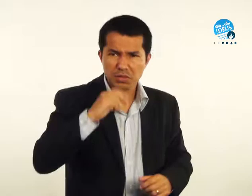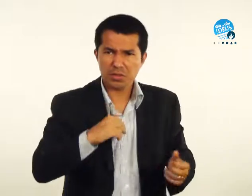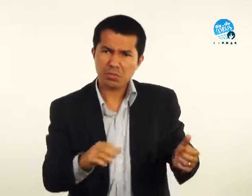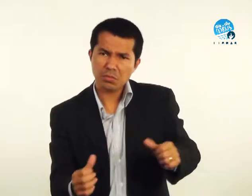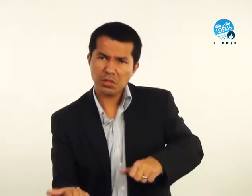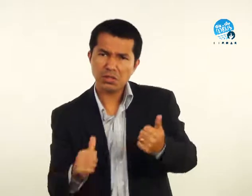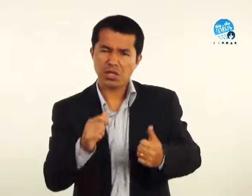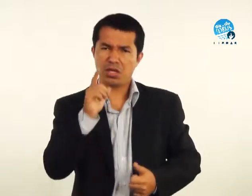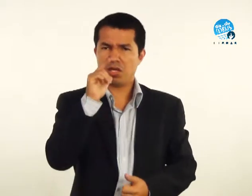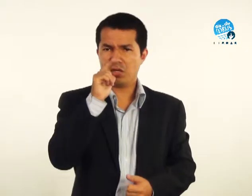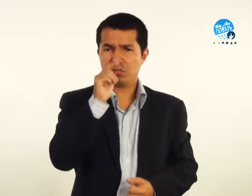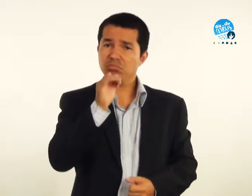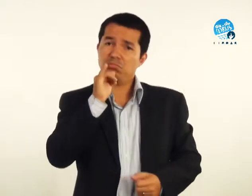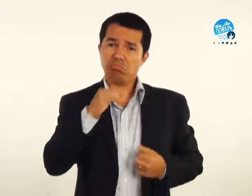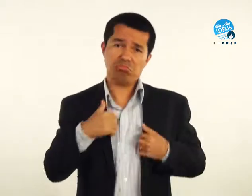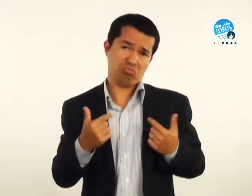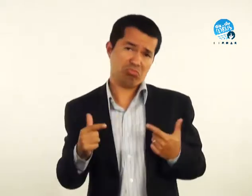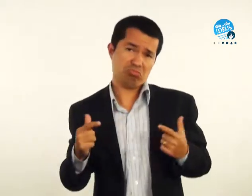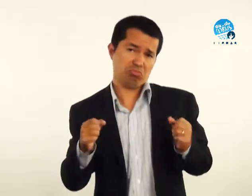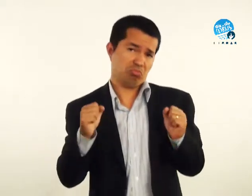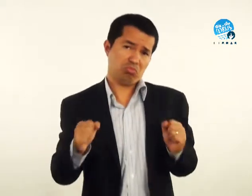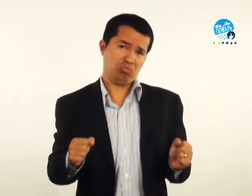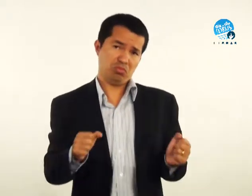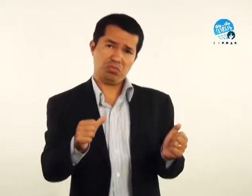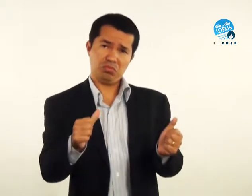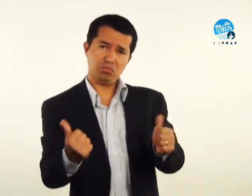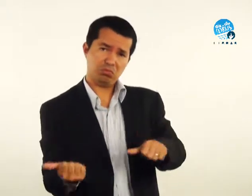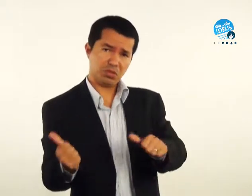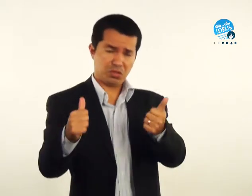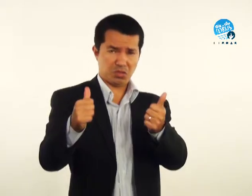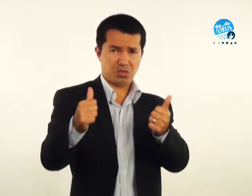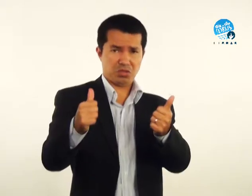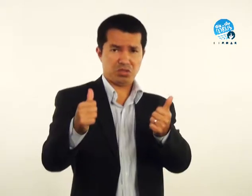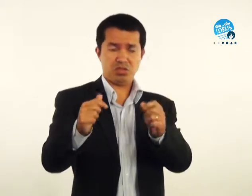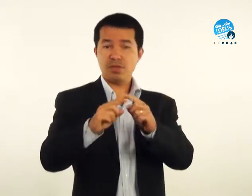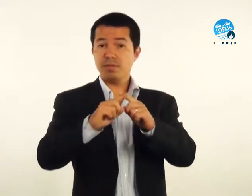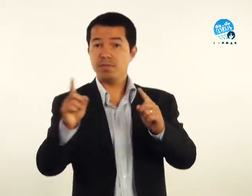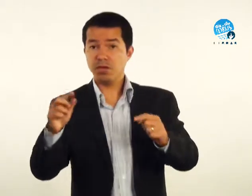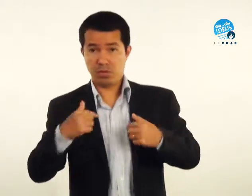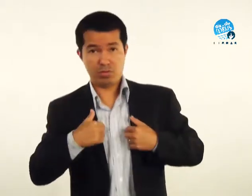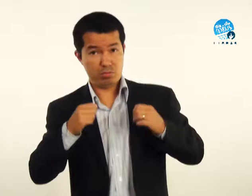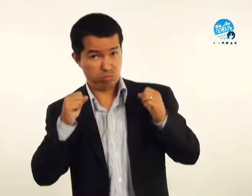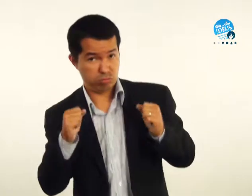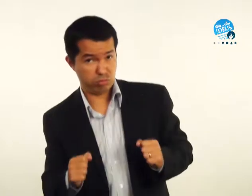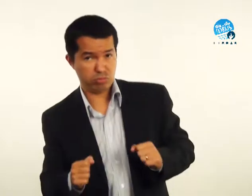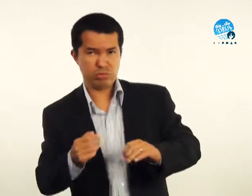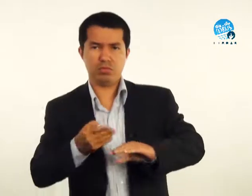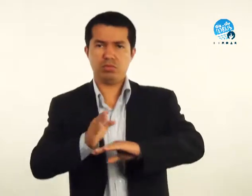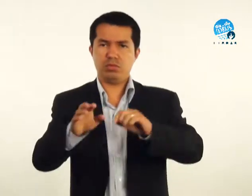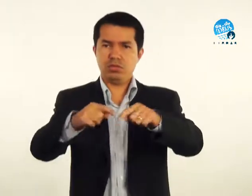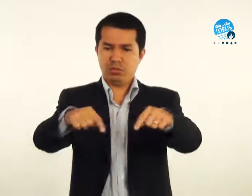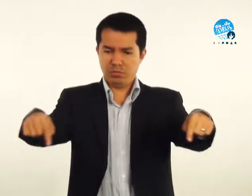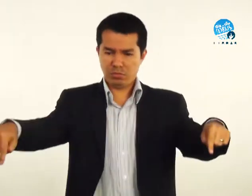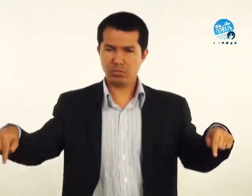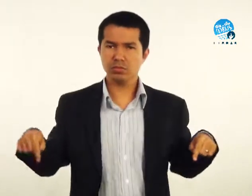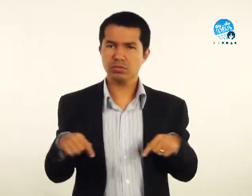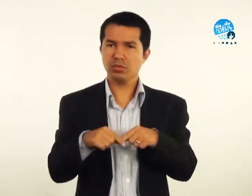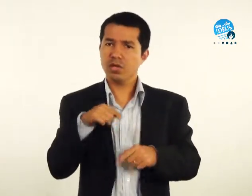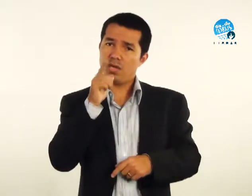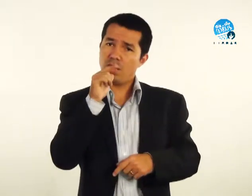na água. Por exemplo, eu não tenho poder para batizar no Espírito Santo, mas eu tenho o poder de entrar dentro do batistério e